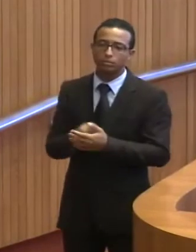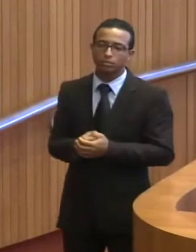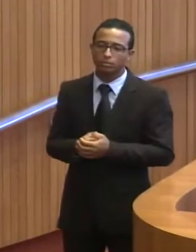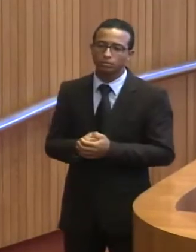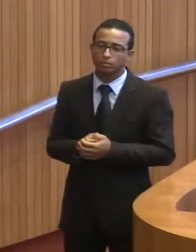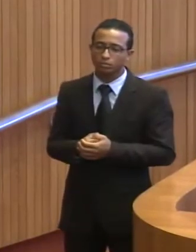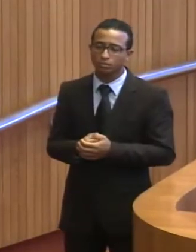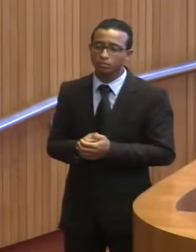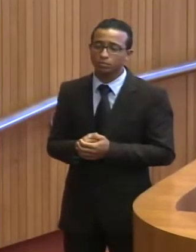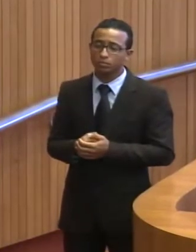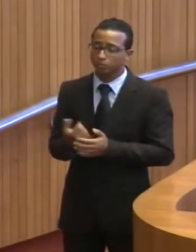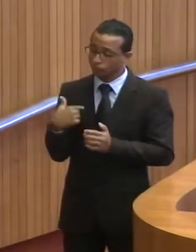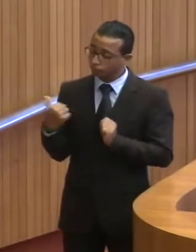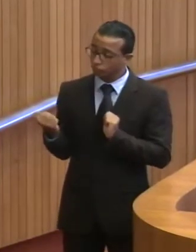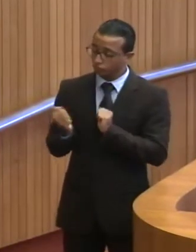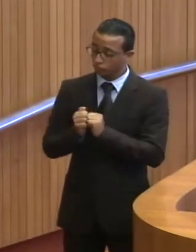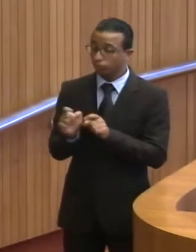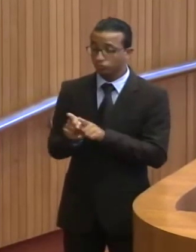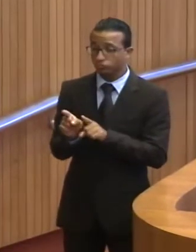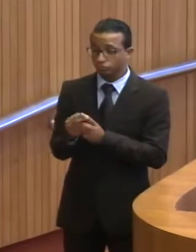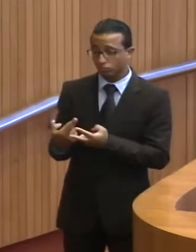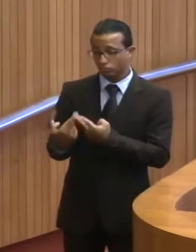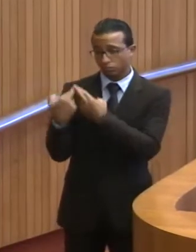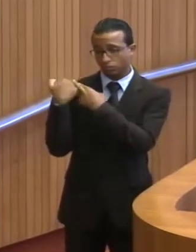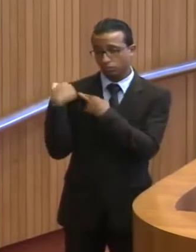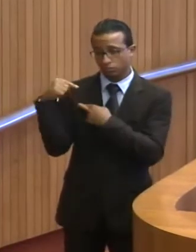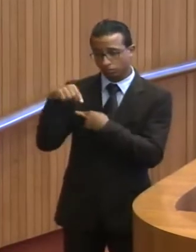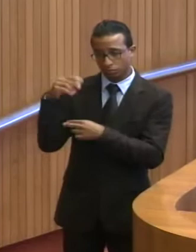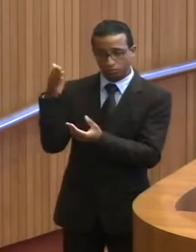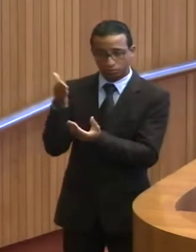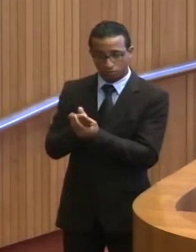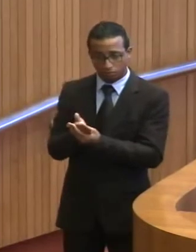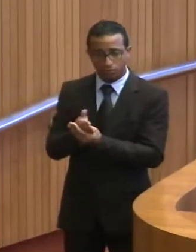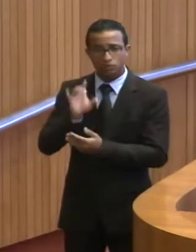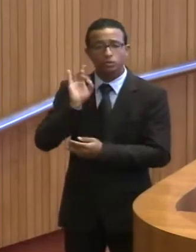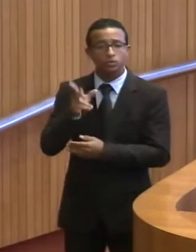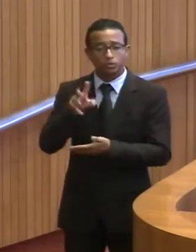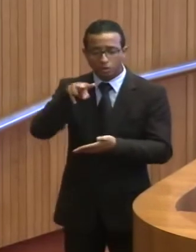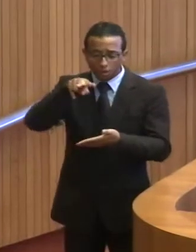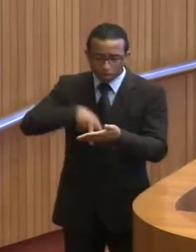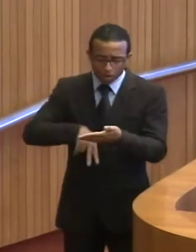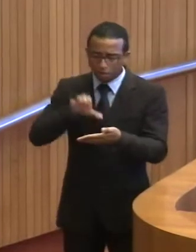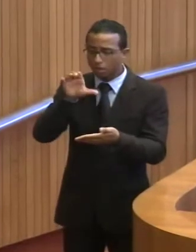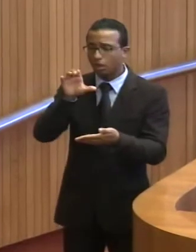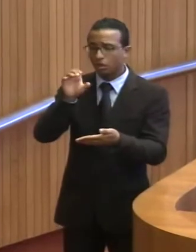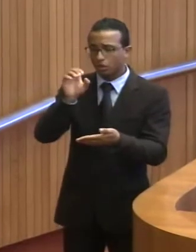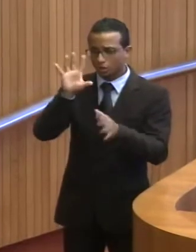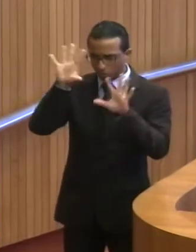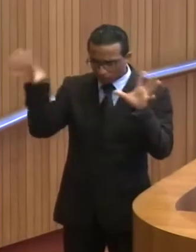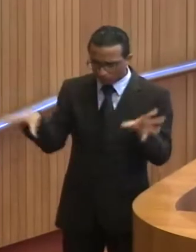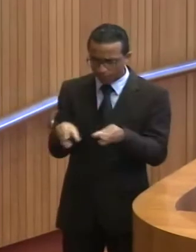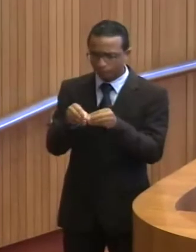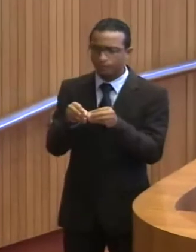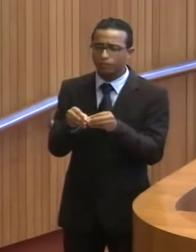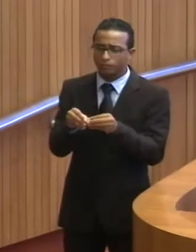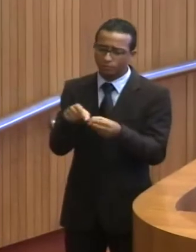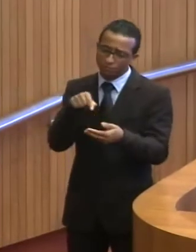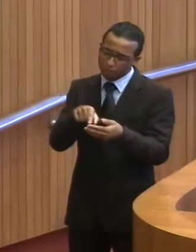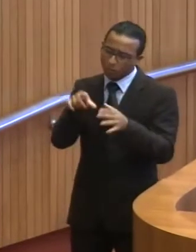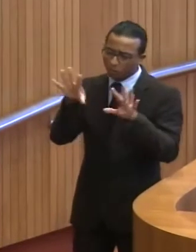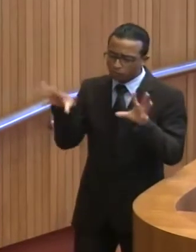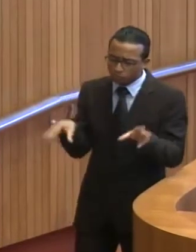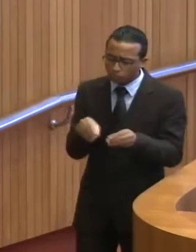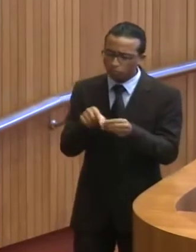época, que juntamente comigo também respondiam esse processo. Apenas para ler a conclusão. Assim, concluiu que